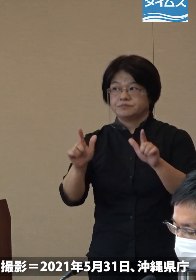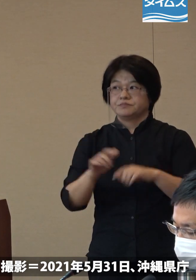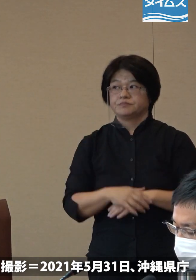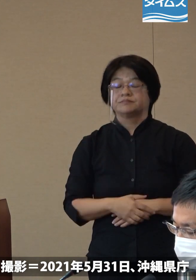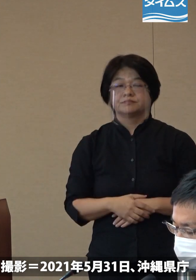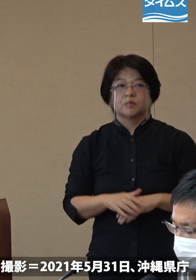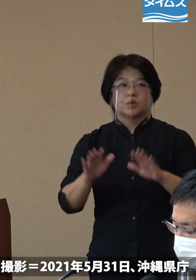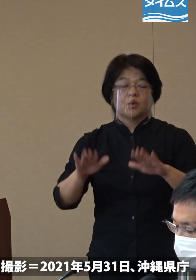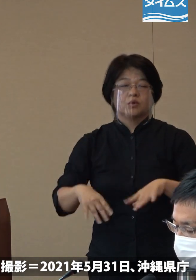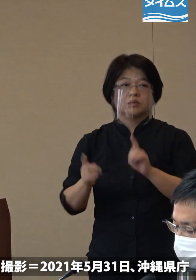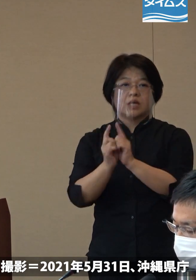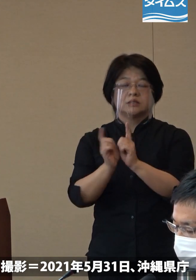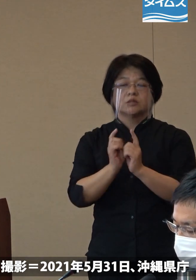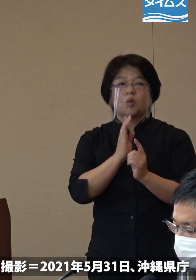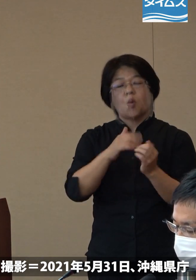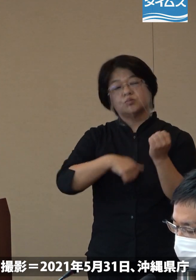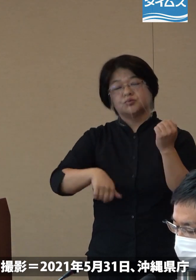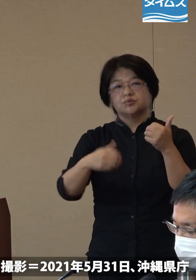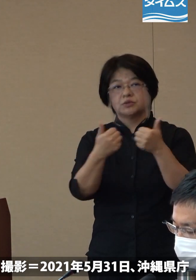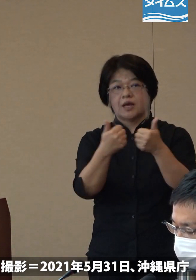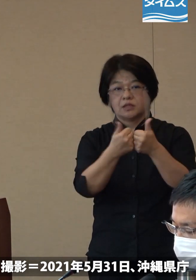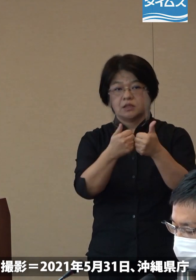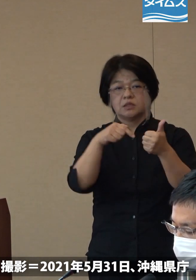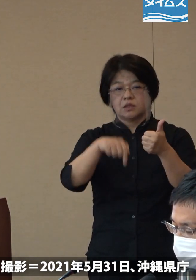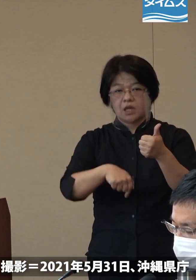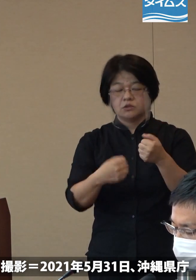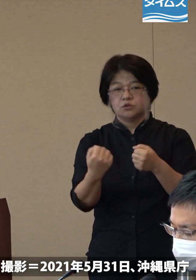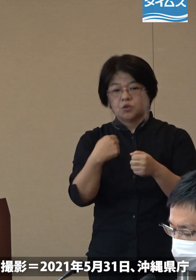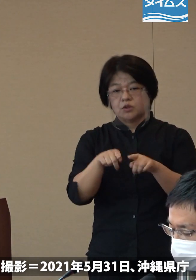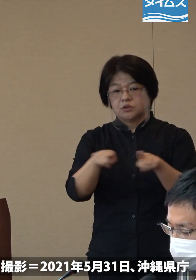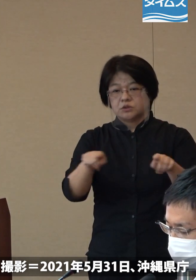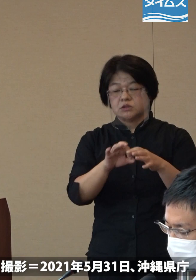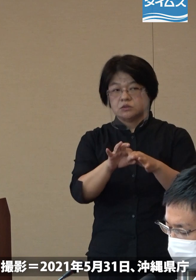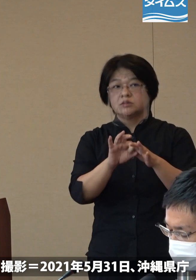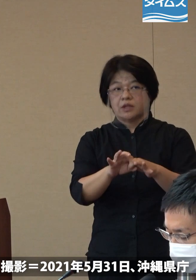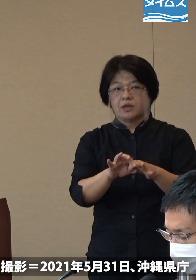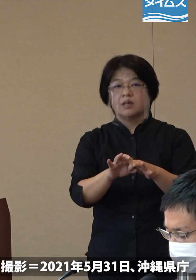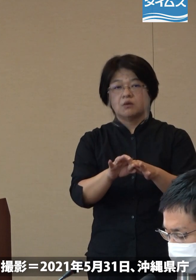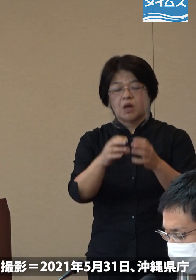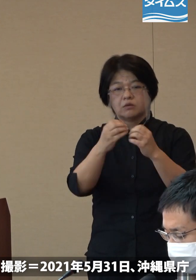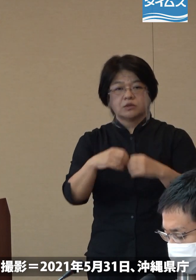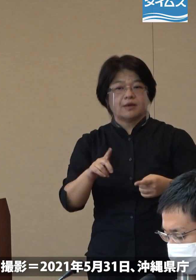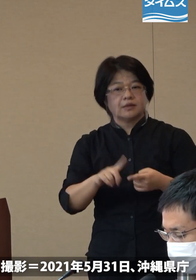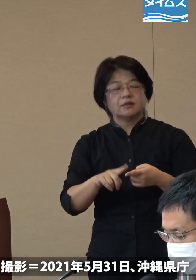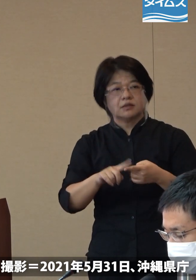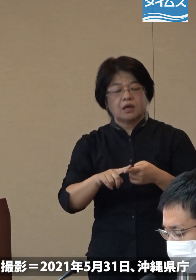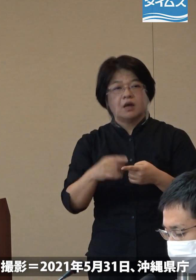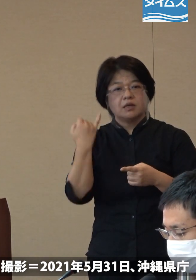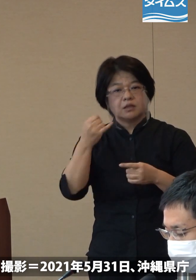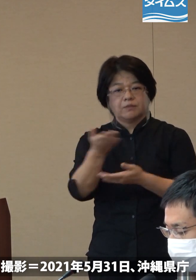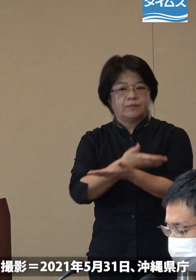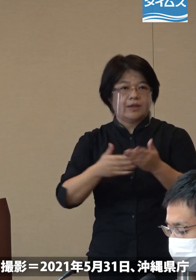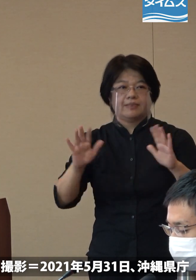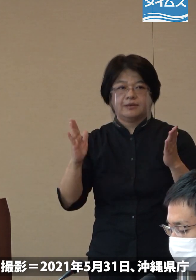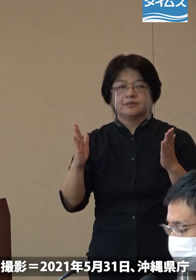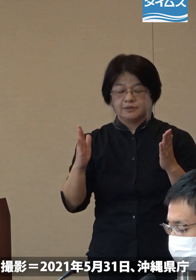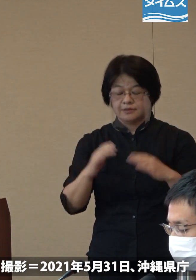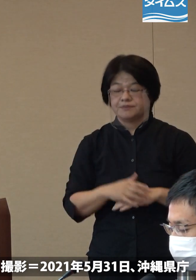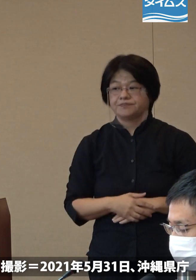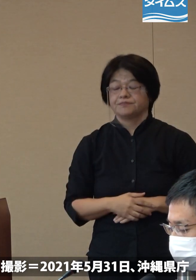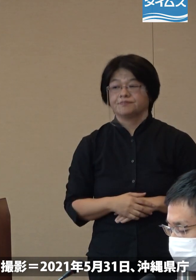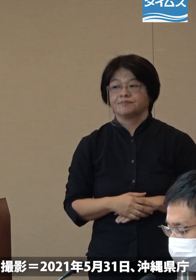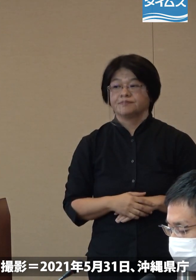願いします。今日の対策本部では、特にその、強い措置の内容については、具体的なことは出ておりませんでした。ただ、